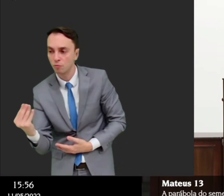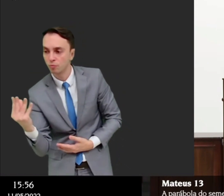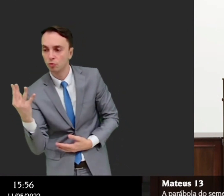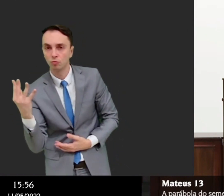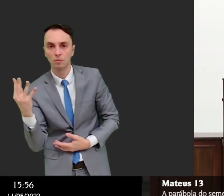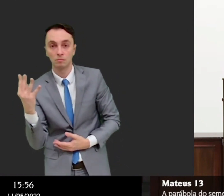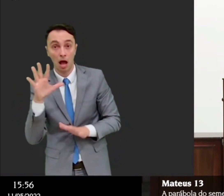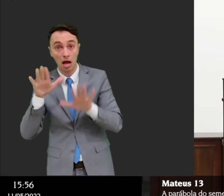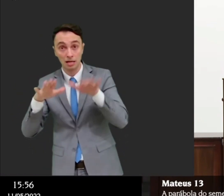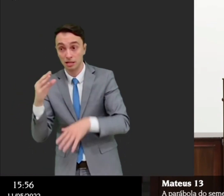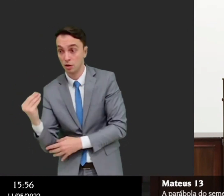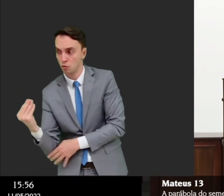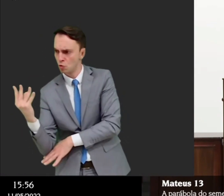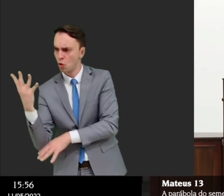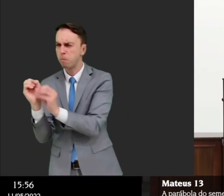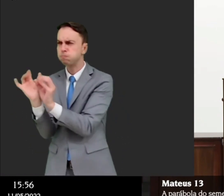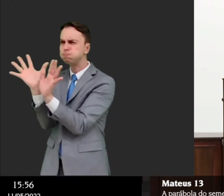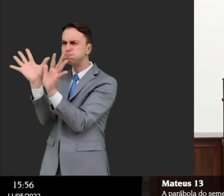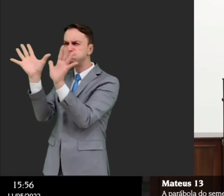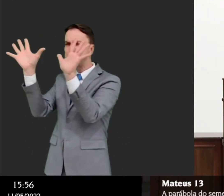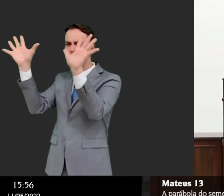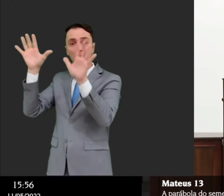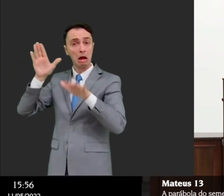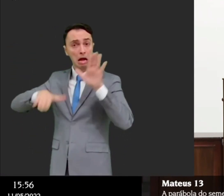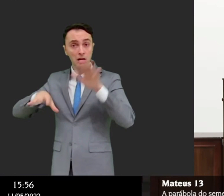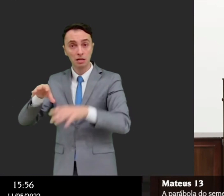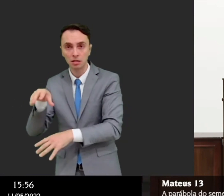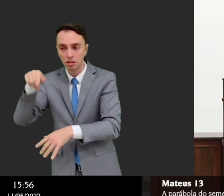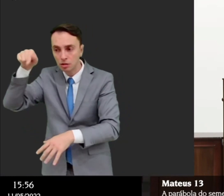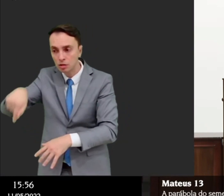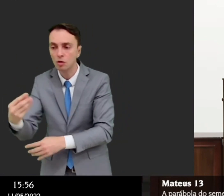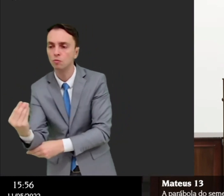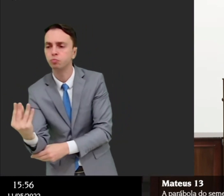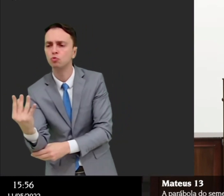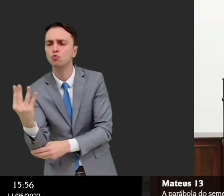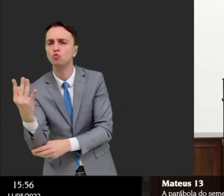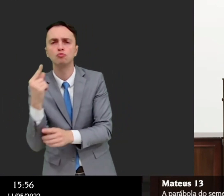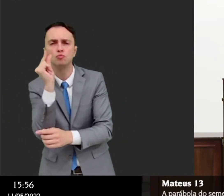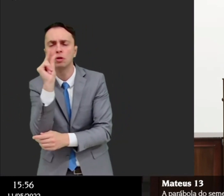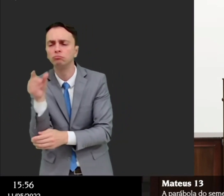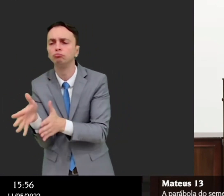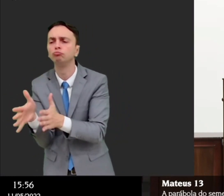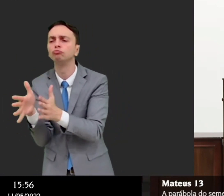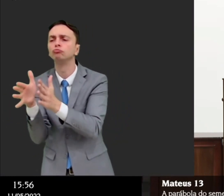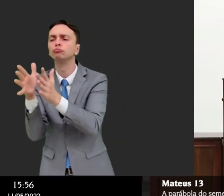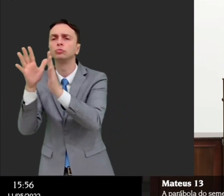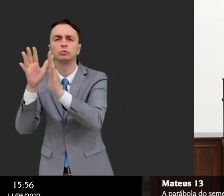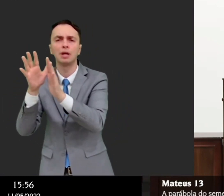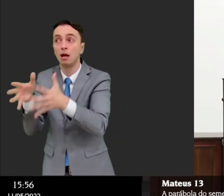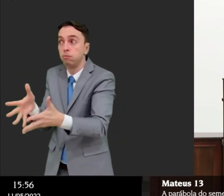que servem estão produzindo 100. E nem todos estão produzindo 60. E nem todos estão